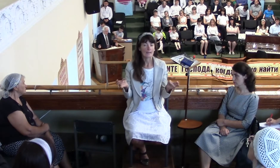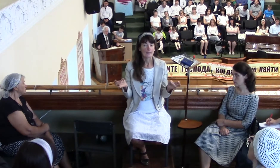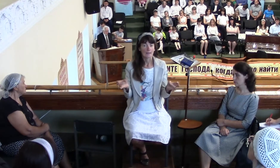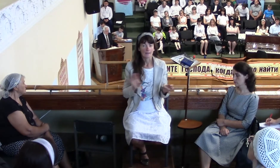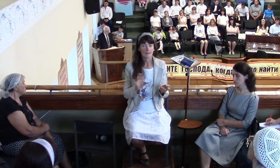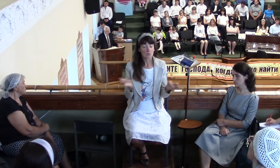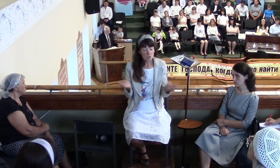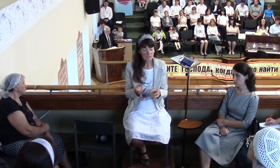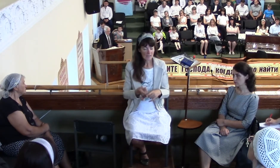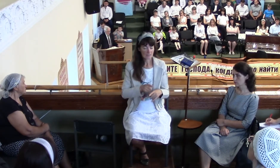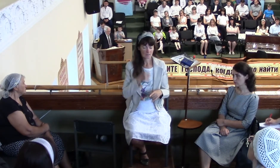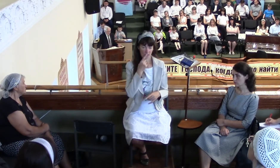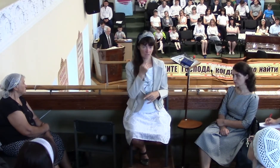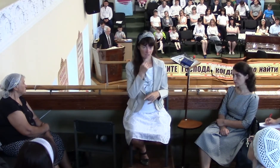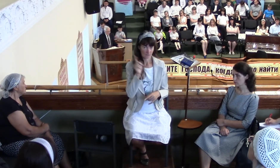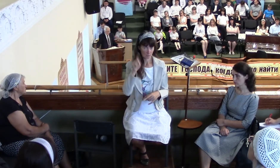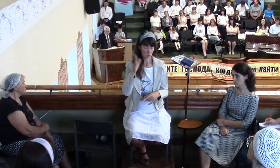Друзья дорогие,